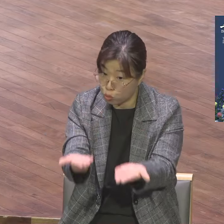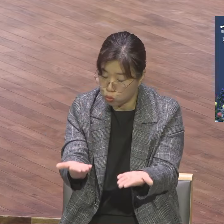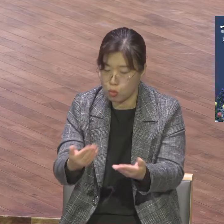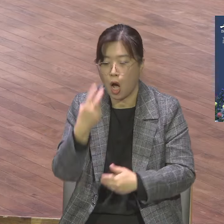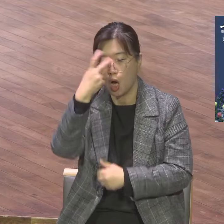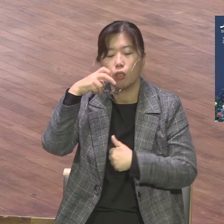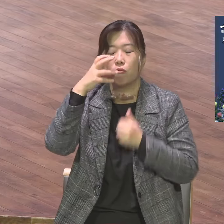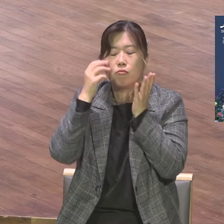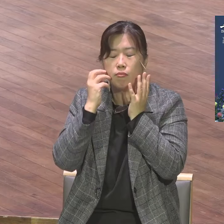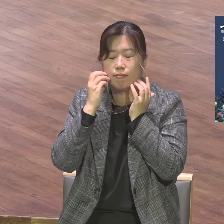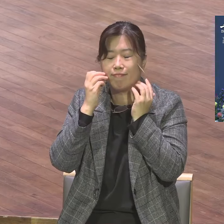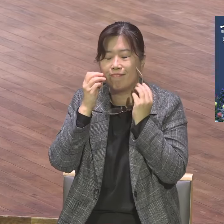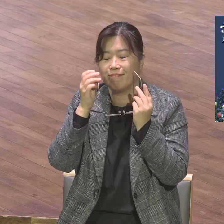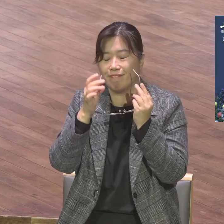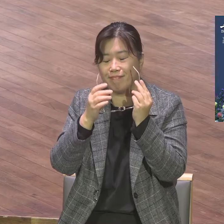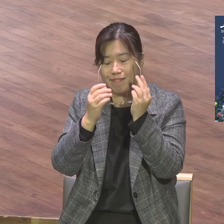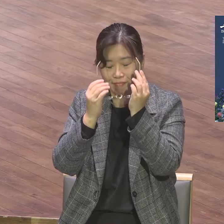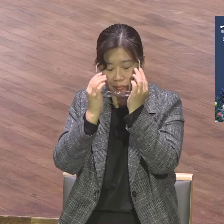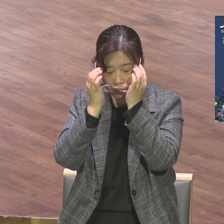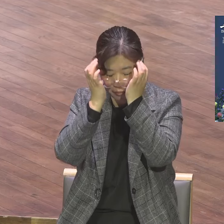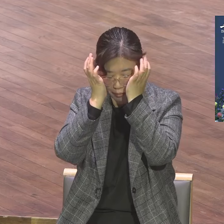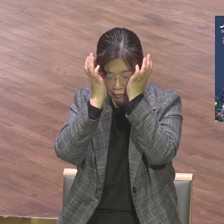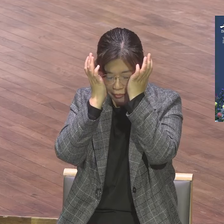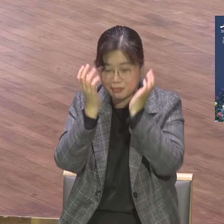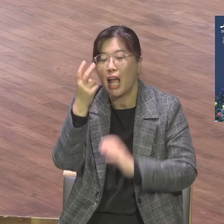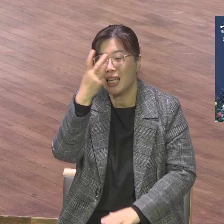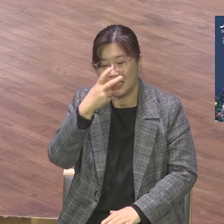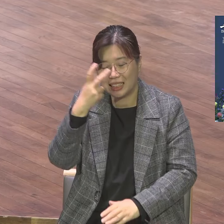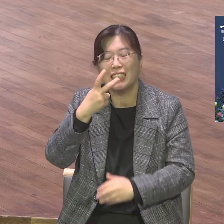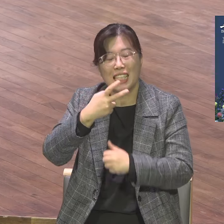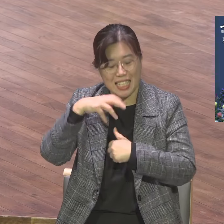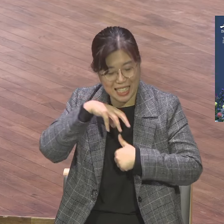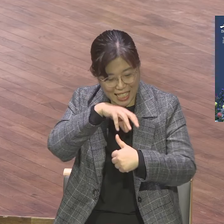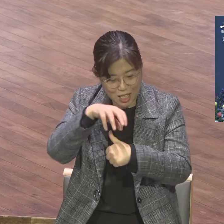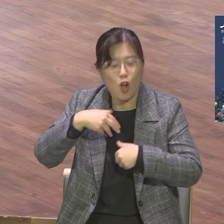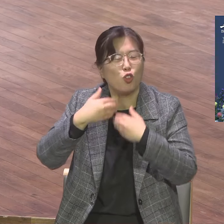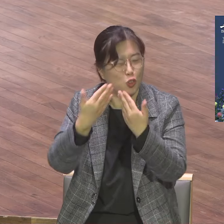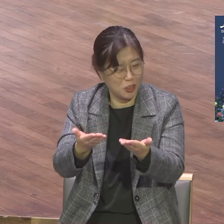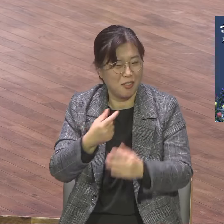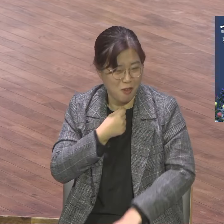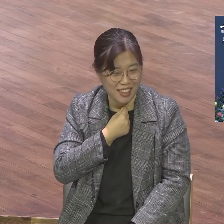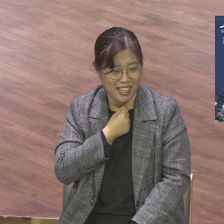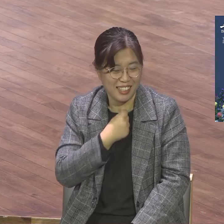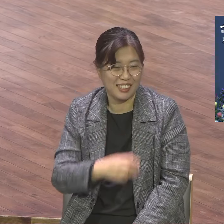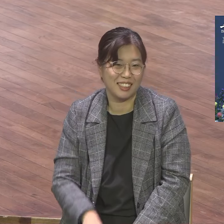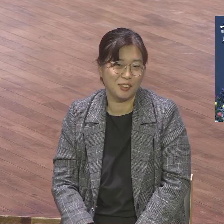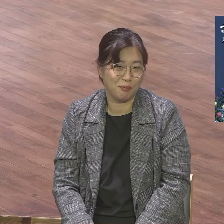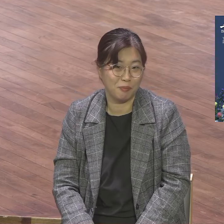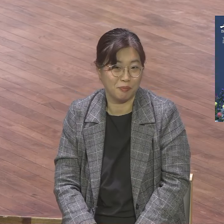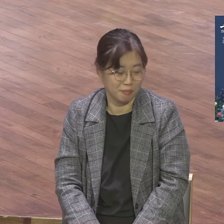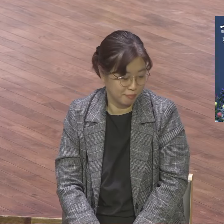지키주시고 은혜 베푸시고 평강 주기를 원하노라.